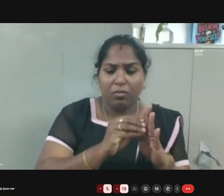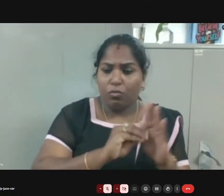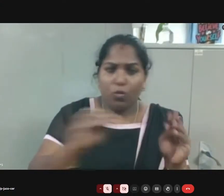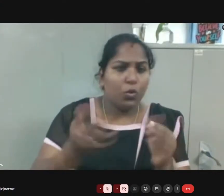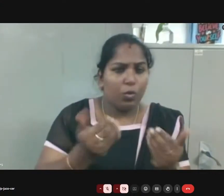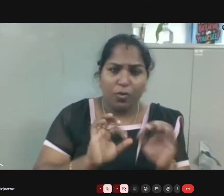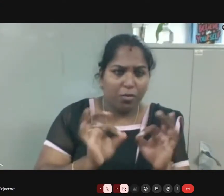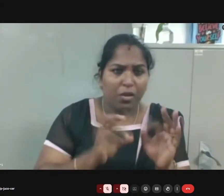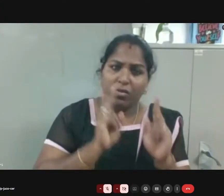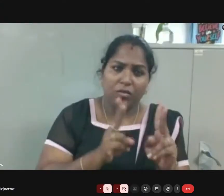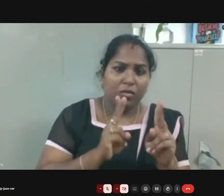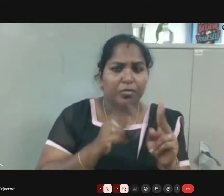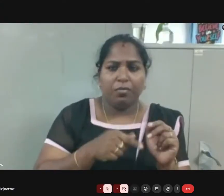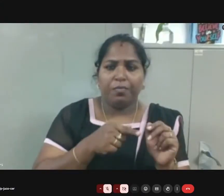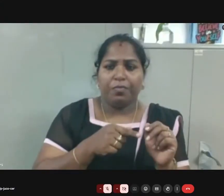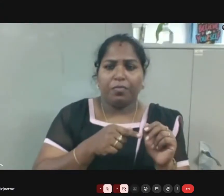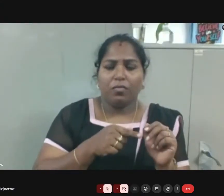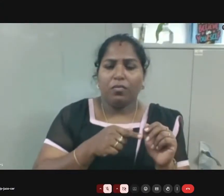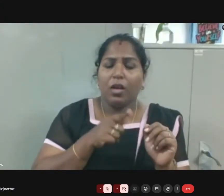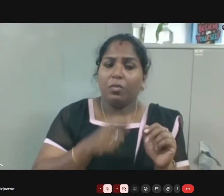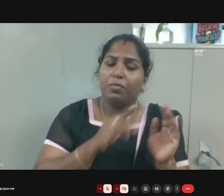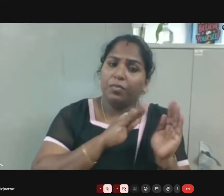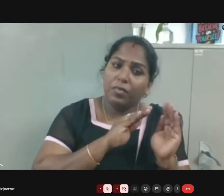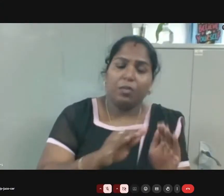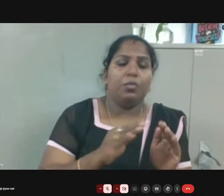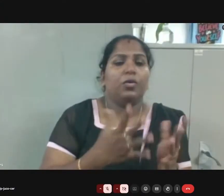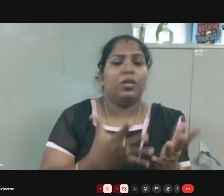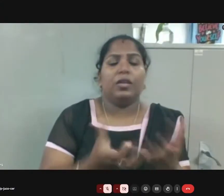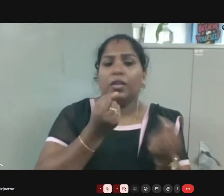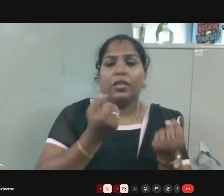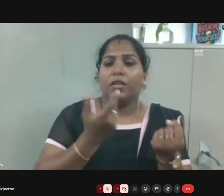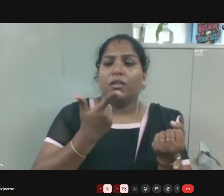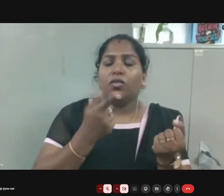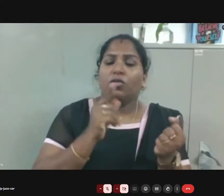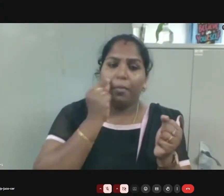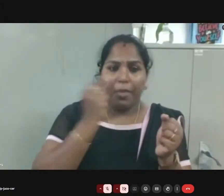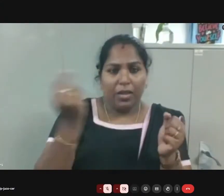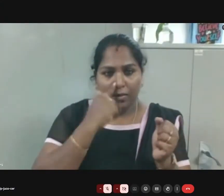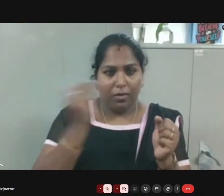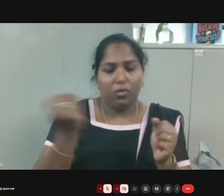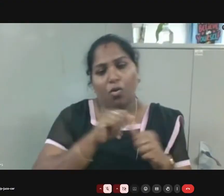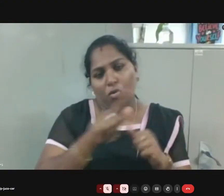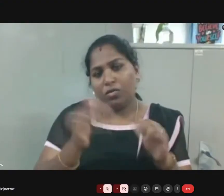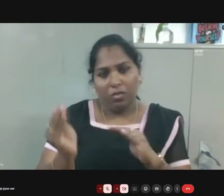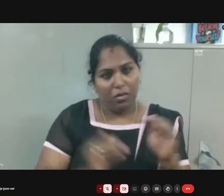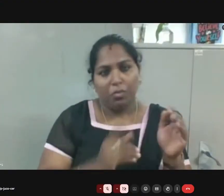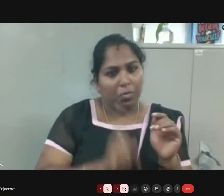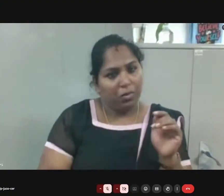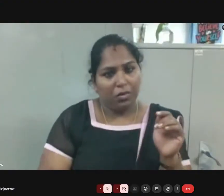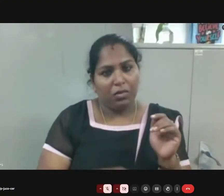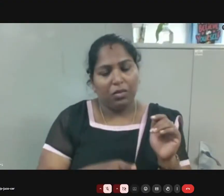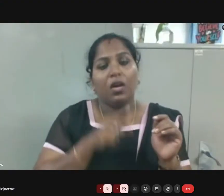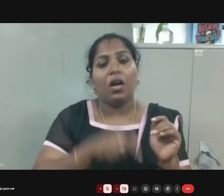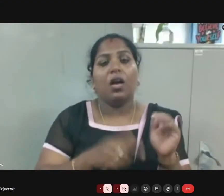അസുഖമല്ല. ഏറ്റവും നല്ല സപ്പോർട്ട് കിട്ടുന്നത് സ്വന്തം സഹോദരന്മാരിൽ നിന്ന് തന്നെയാണ്. കാരണം അവർക്കാണ് ഈ